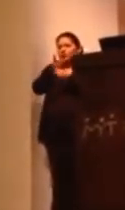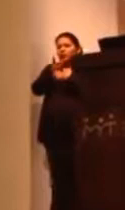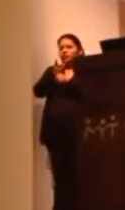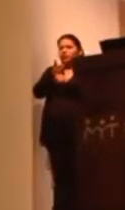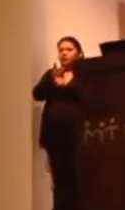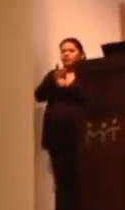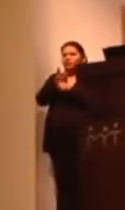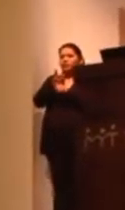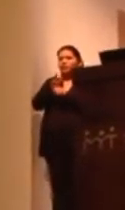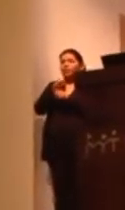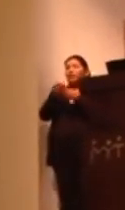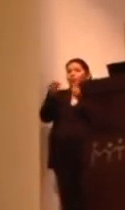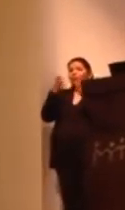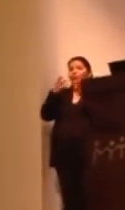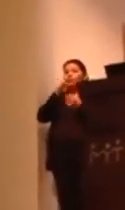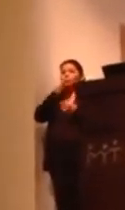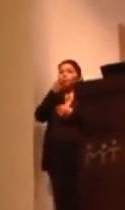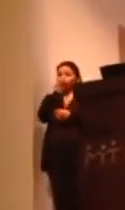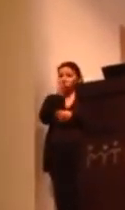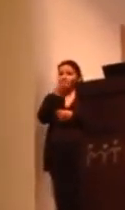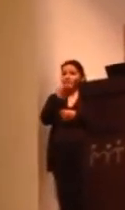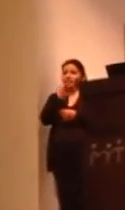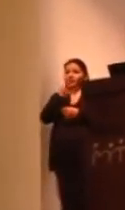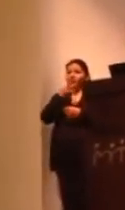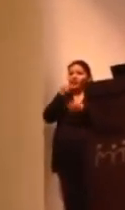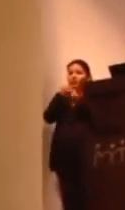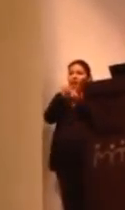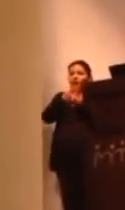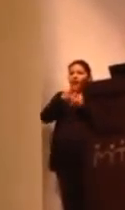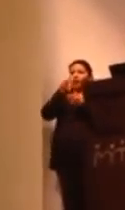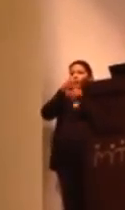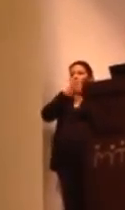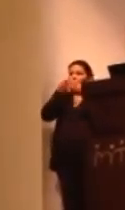etc. Y muchos de esos niños están incluso medicados.